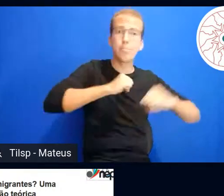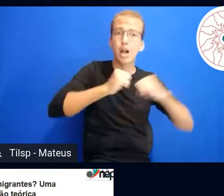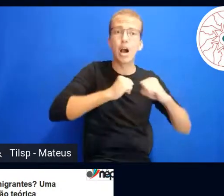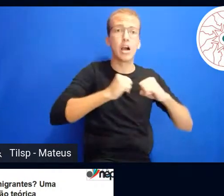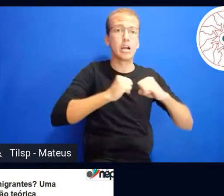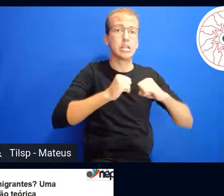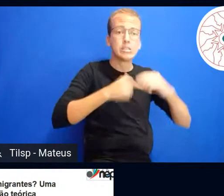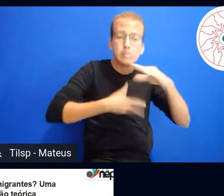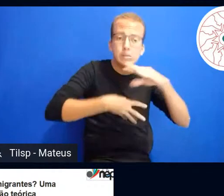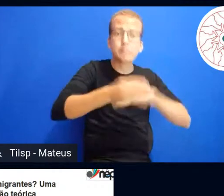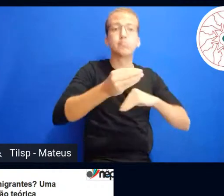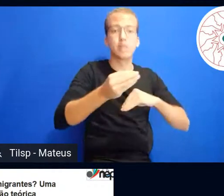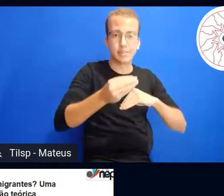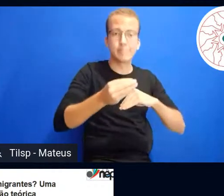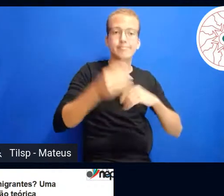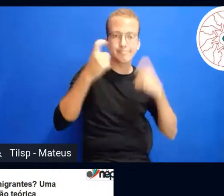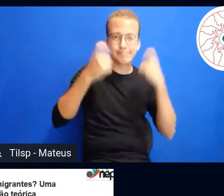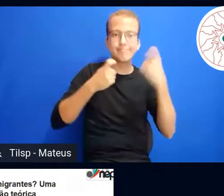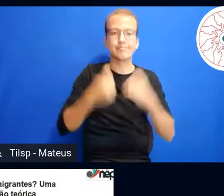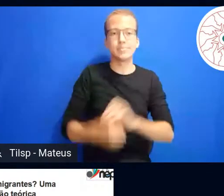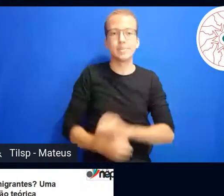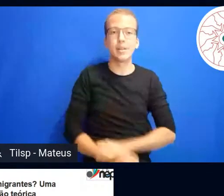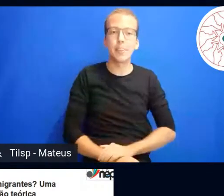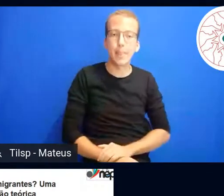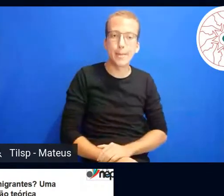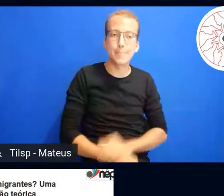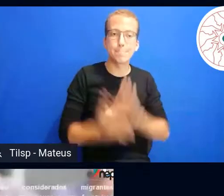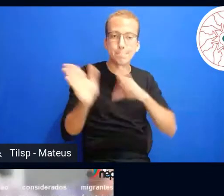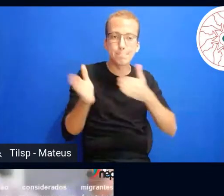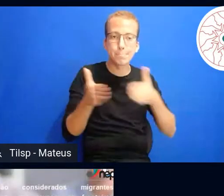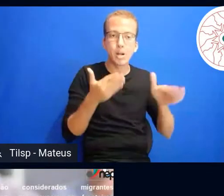país. Pode passar o próximo slide, por favor.